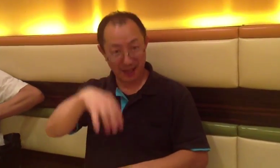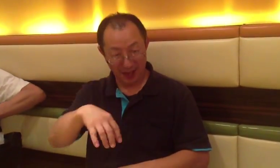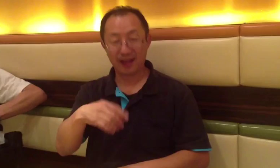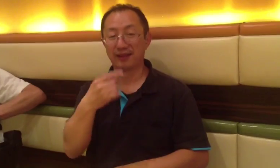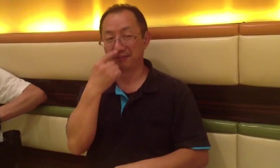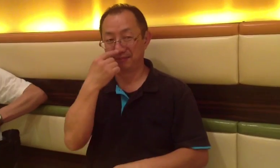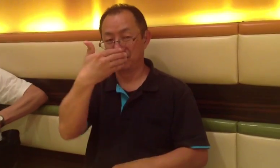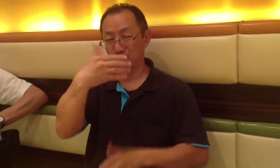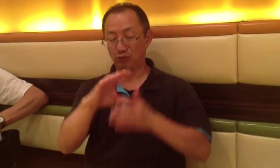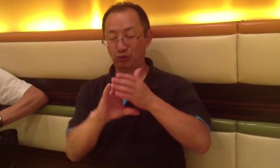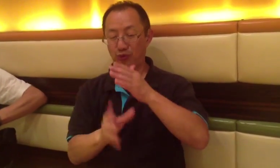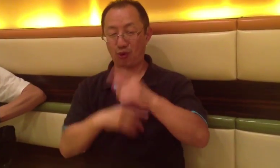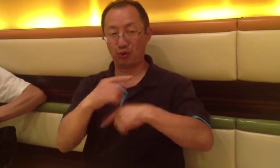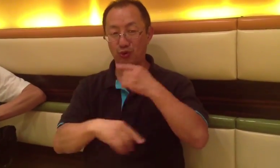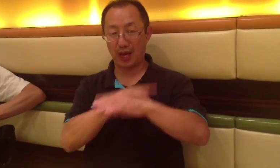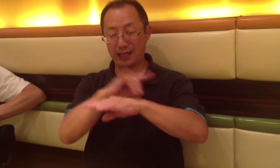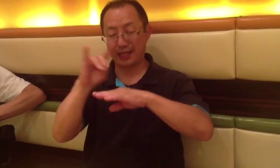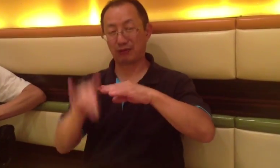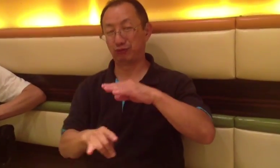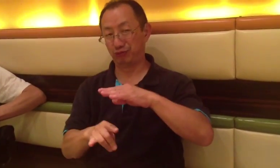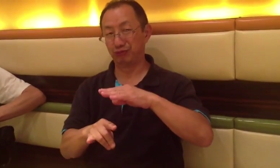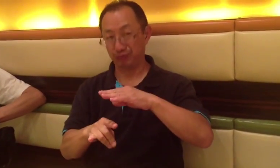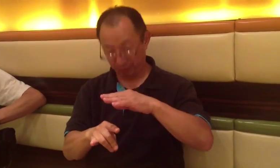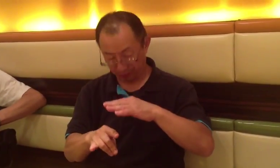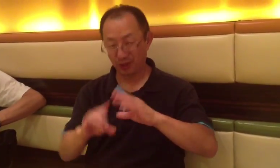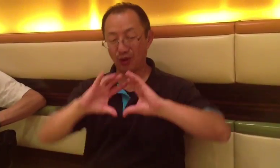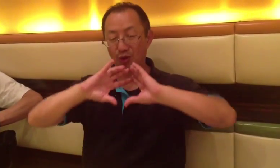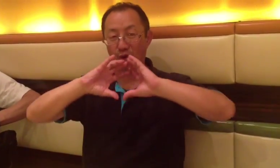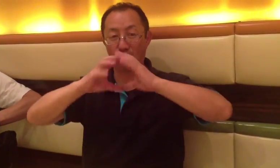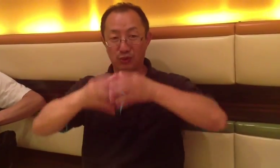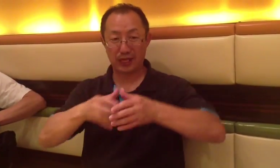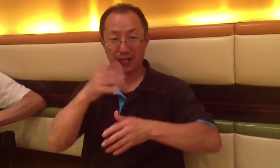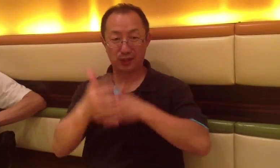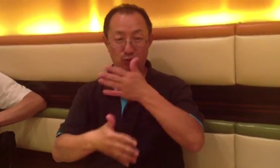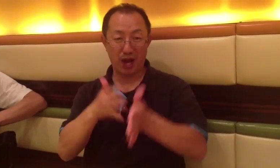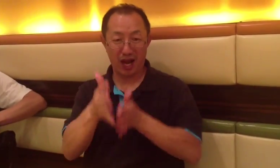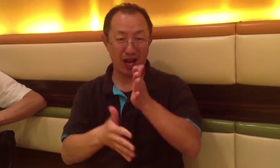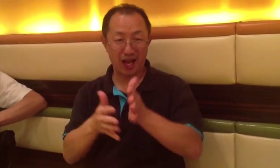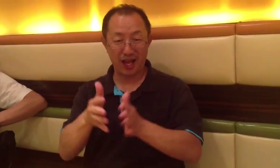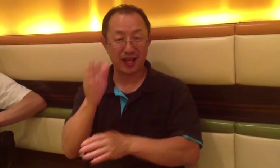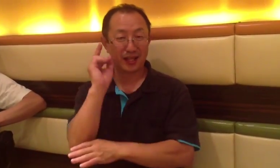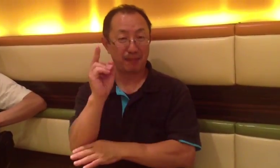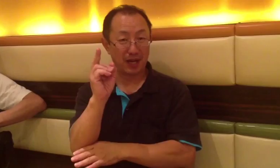これ電話出ないのは言ってるよ。お前に僕なんで言ってるよ。